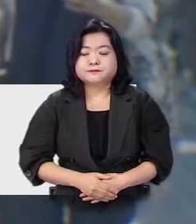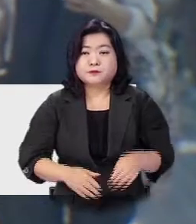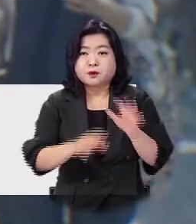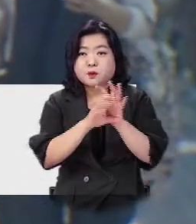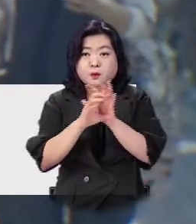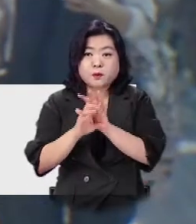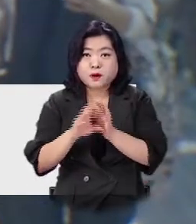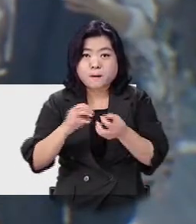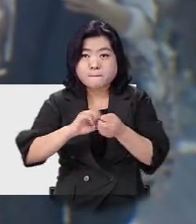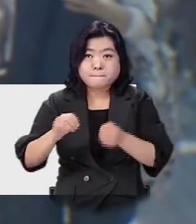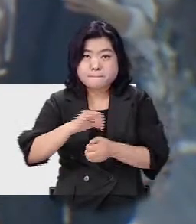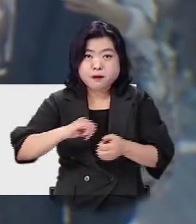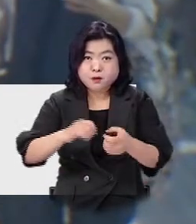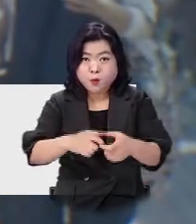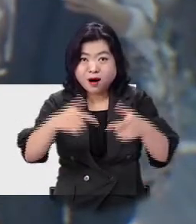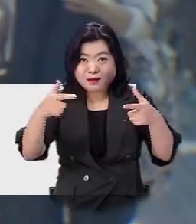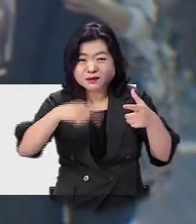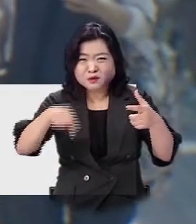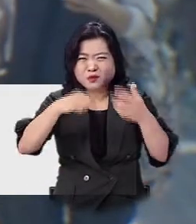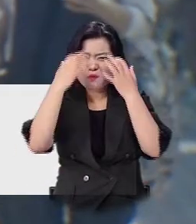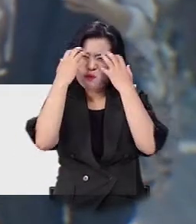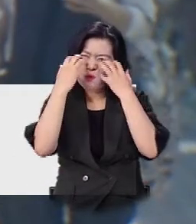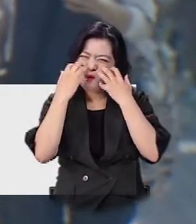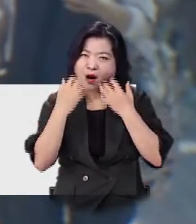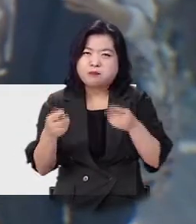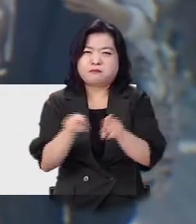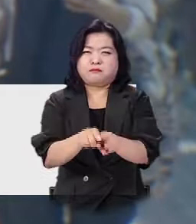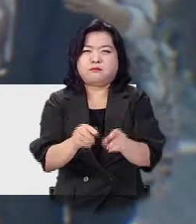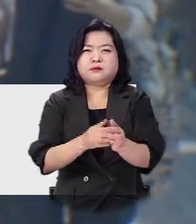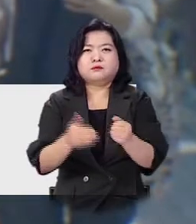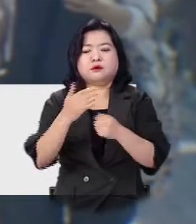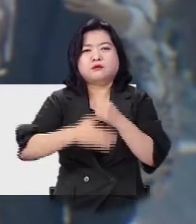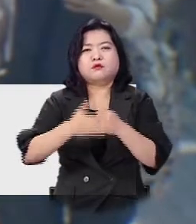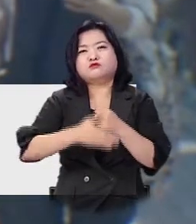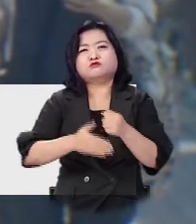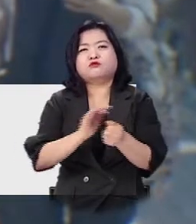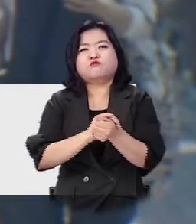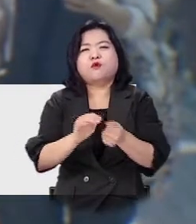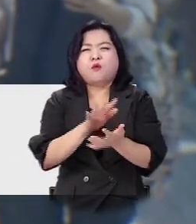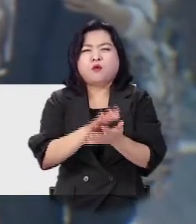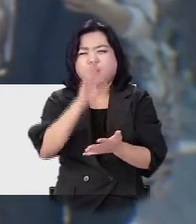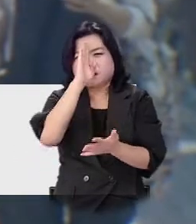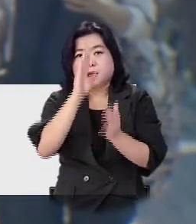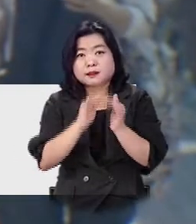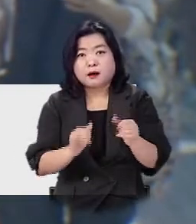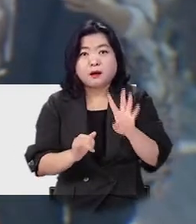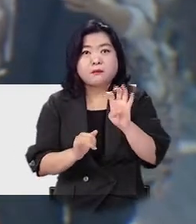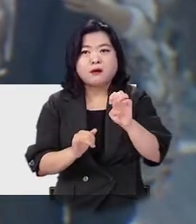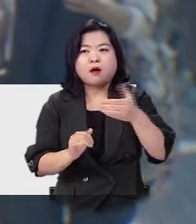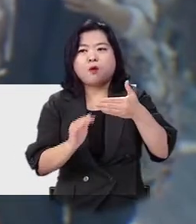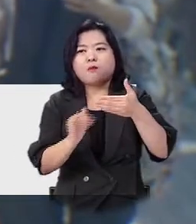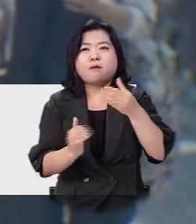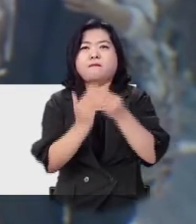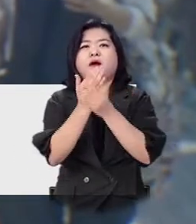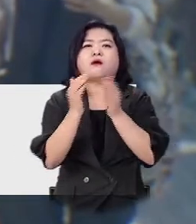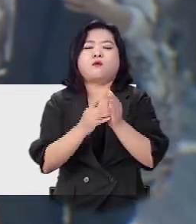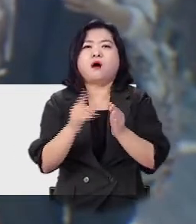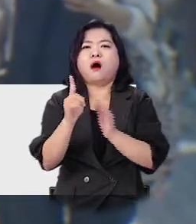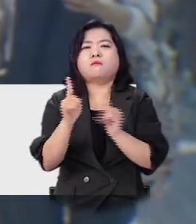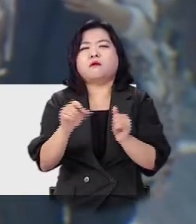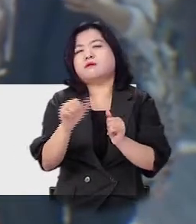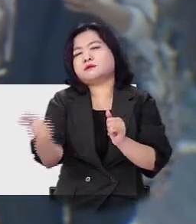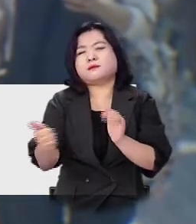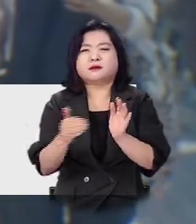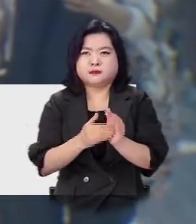코로나 변이 확산 속에 폭염이 기승을 부리면서 벌써 대구 경북에서 온열 질환자가 49명 발생했고 한 명은